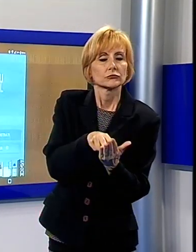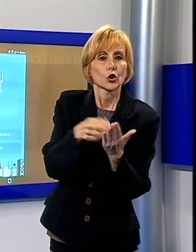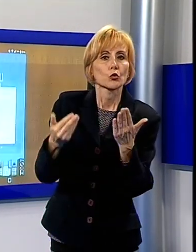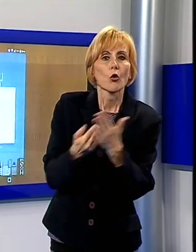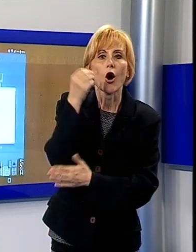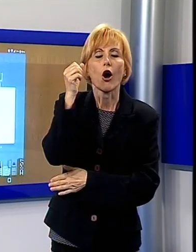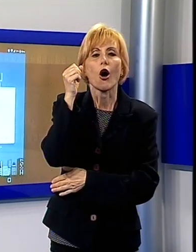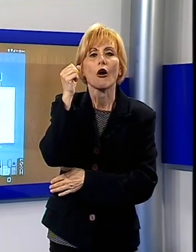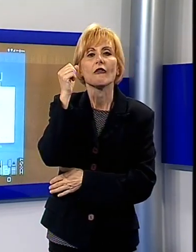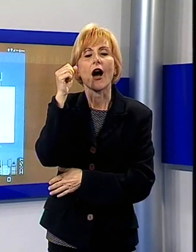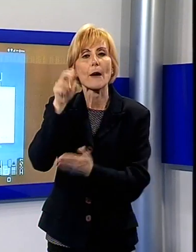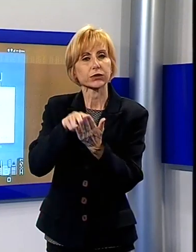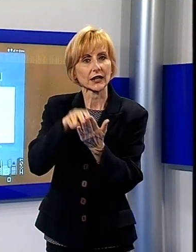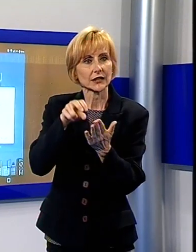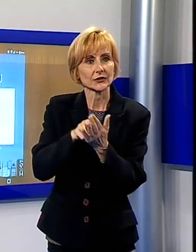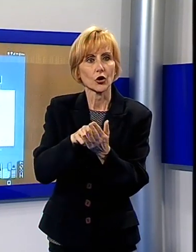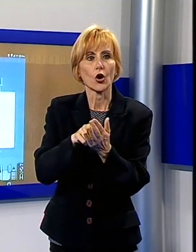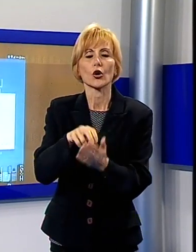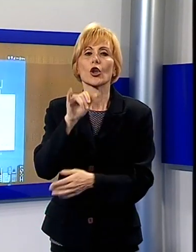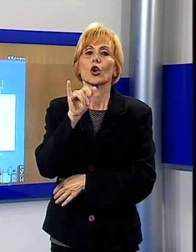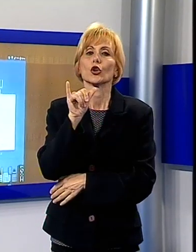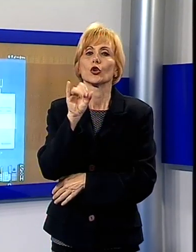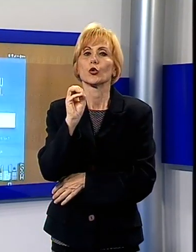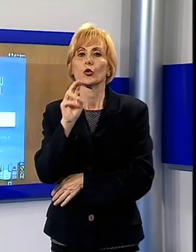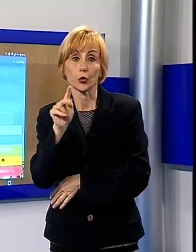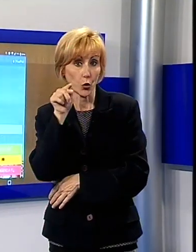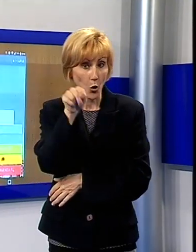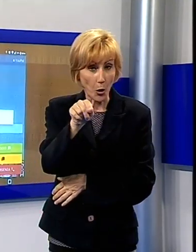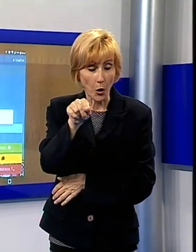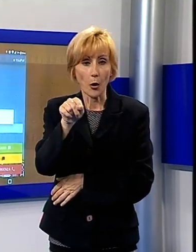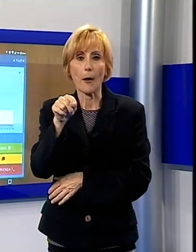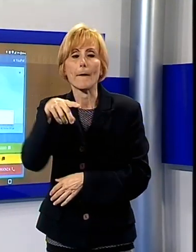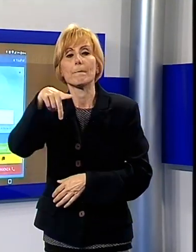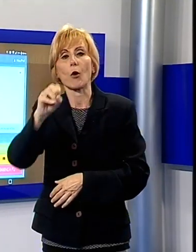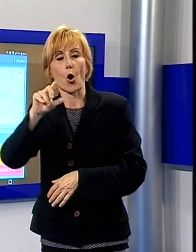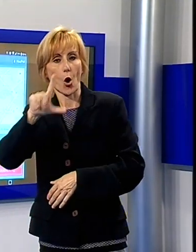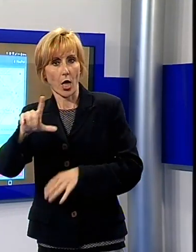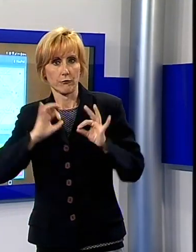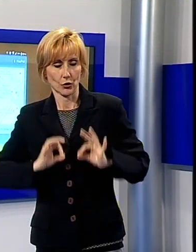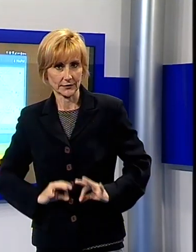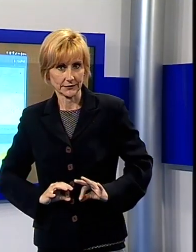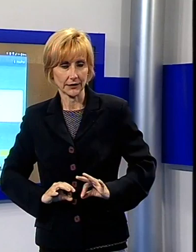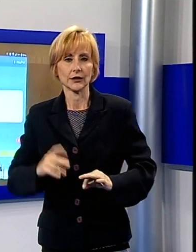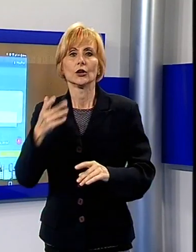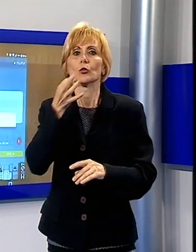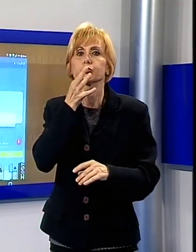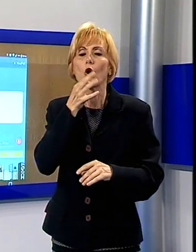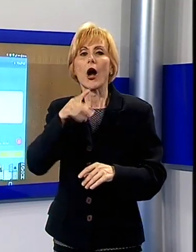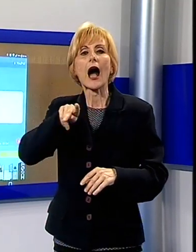app della Polizia di Stato, che consente di inviare segnalazioni nella sala operativa della Questura, anche in via anonima, se si è